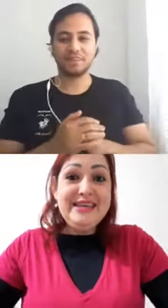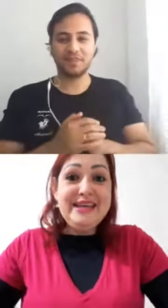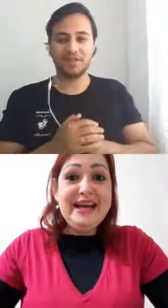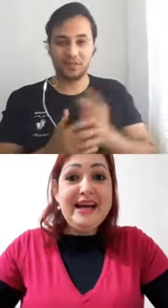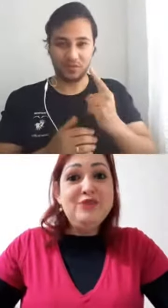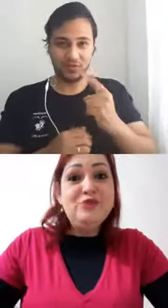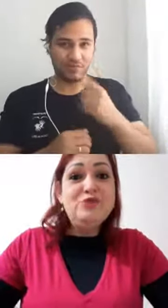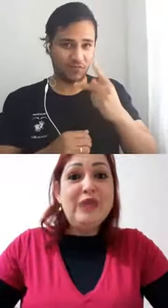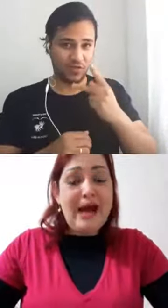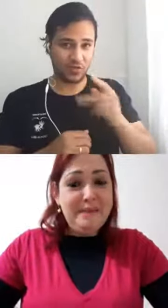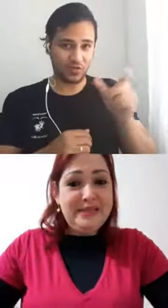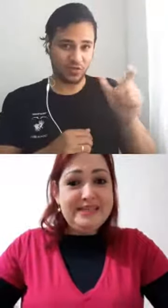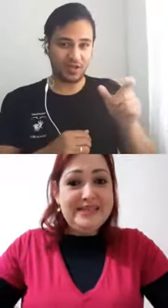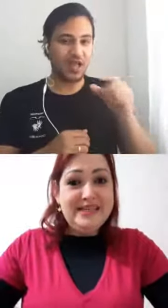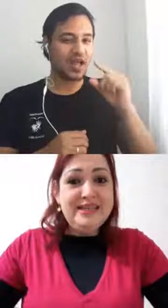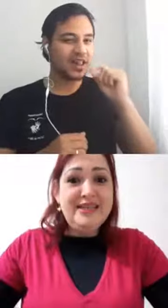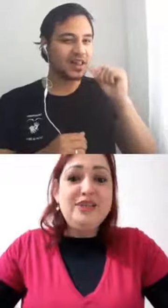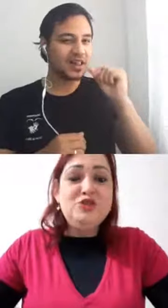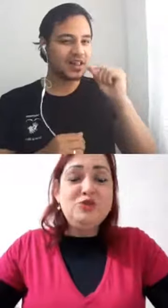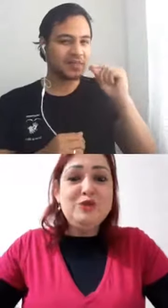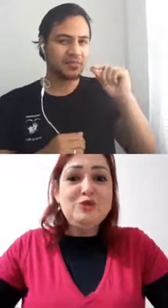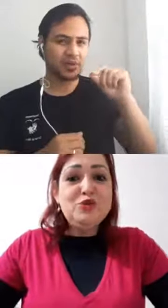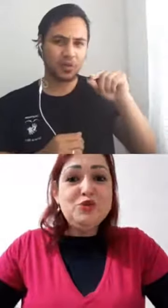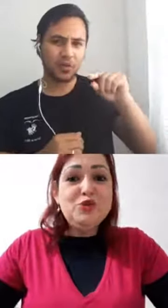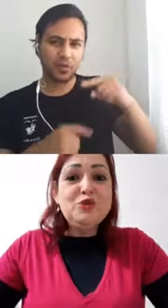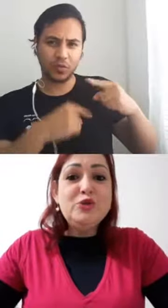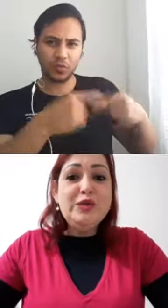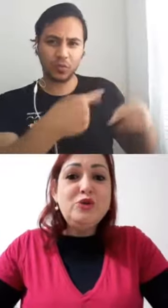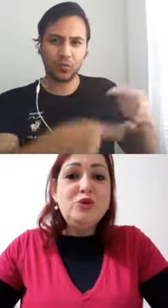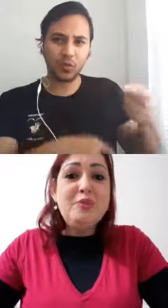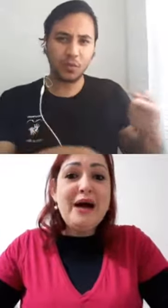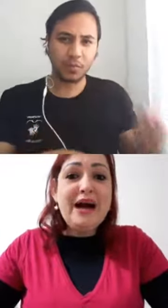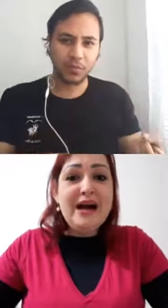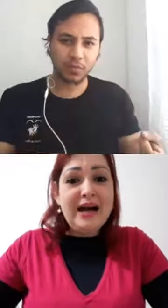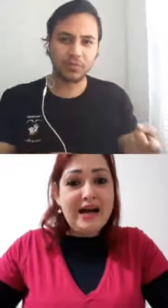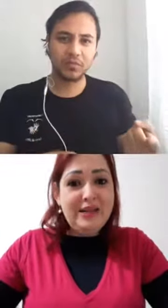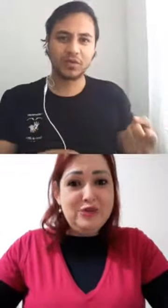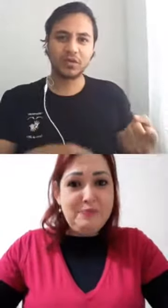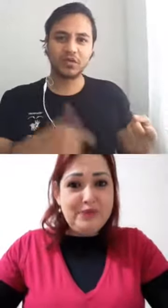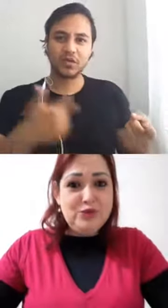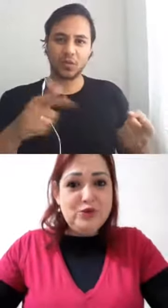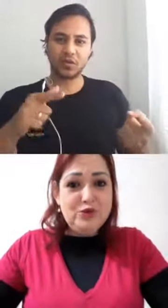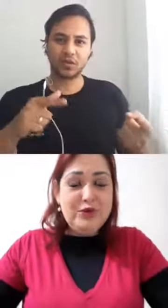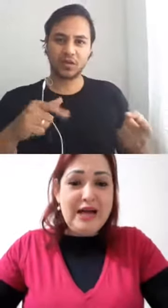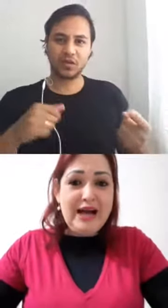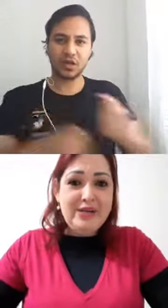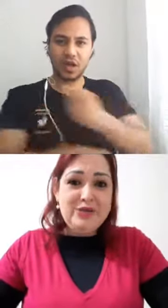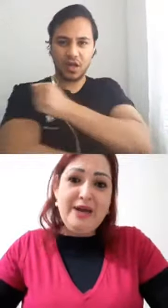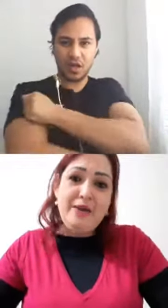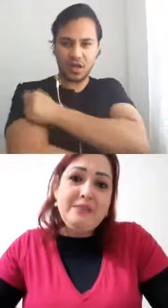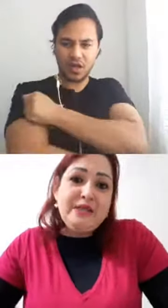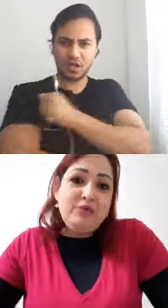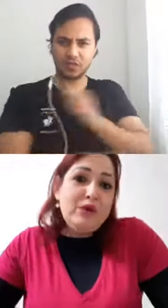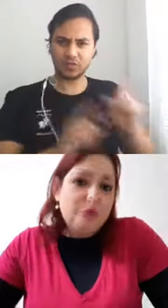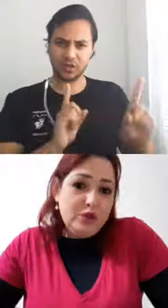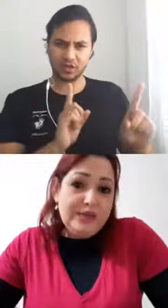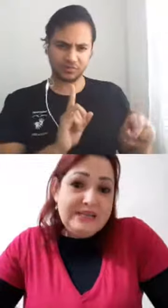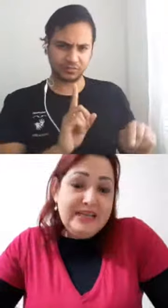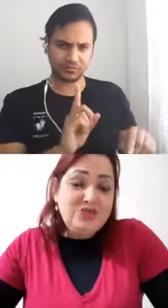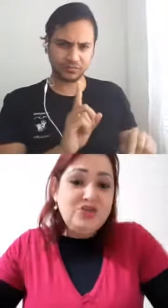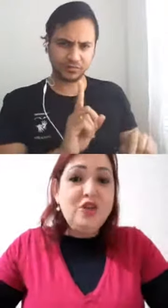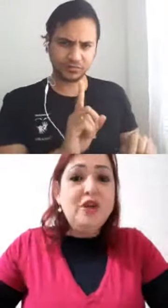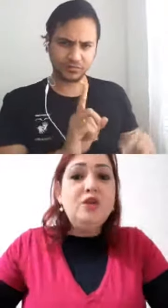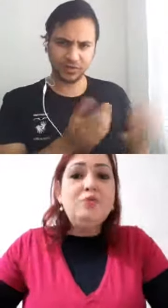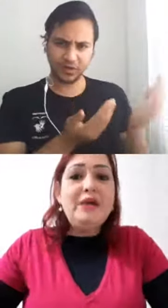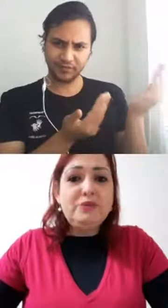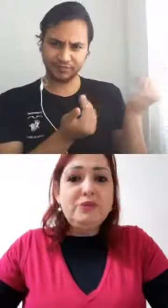que caiu um lápis de um aluno surdo e uma aluna passou do lado, né? Mas era um aluno